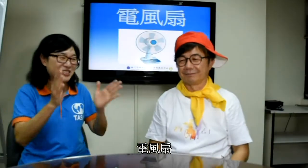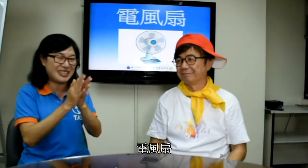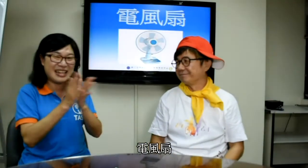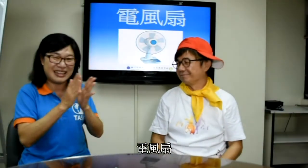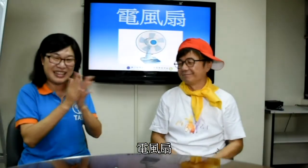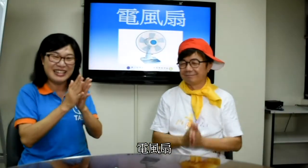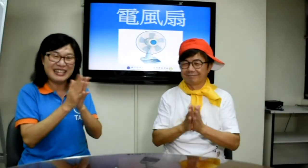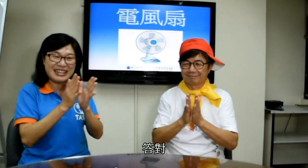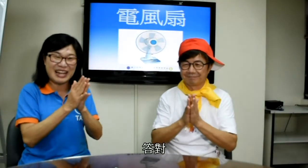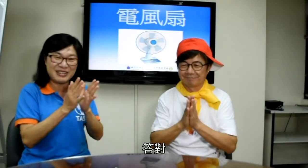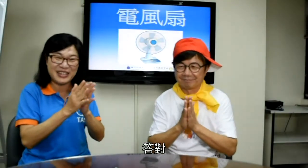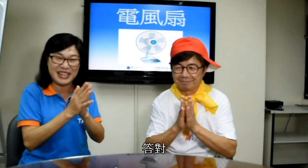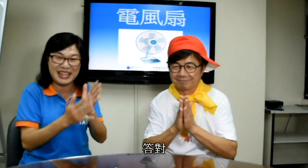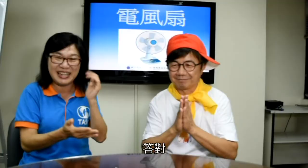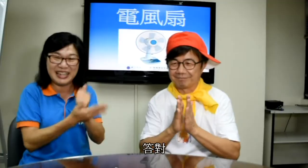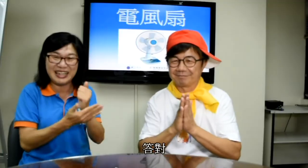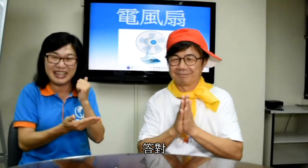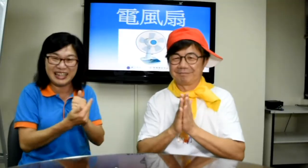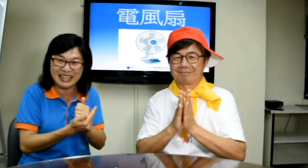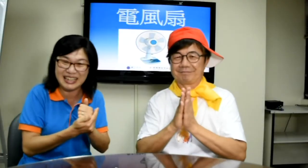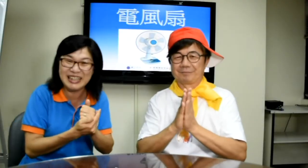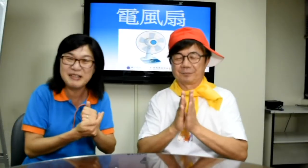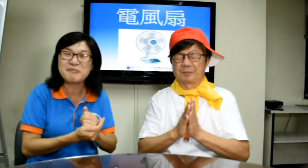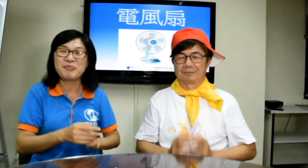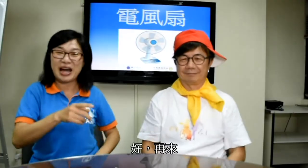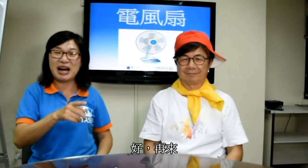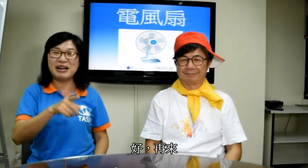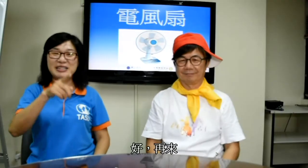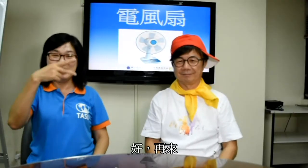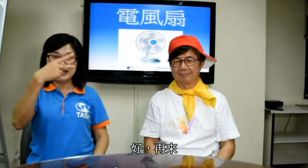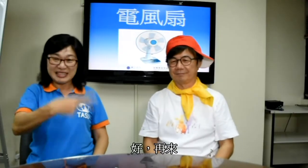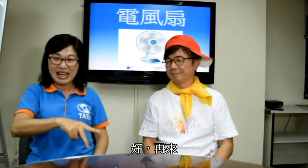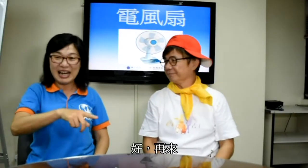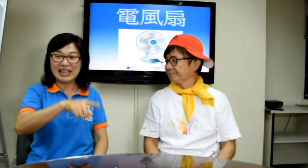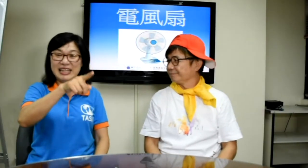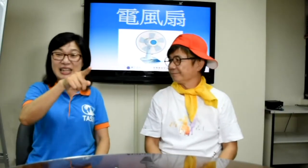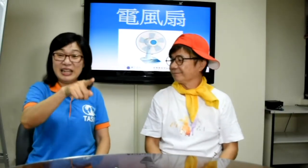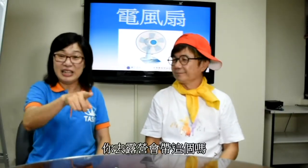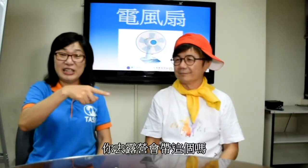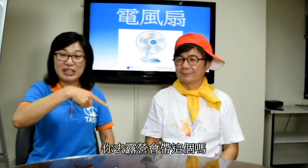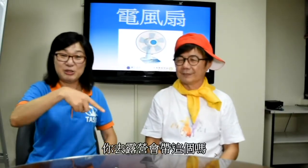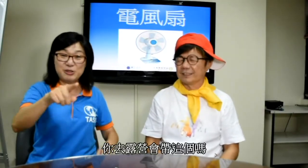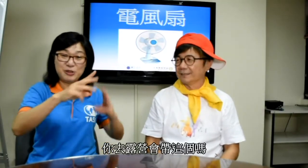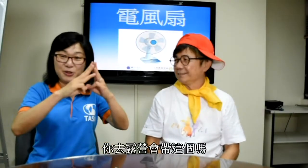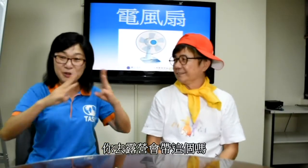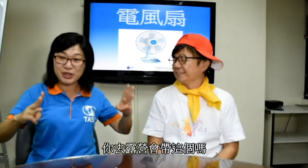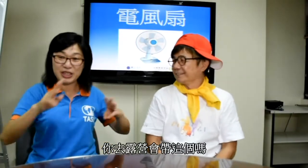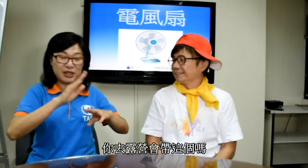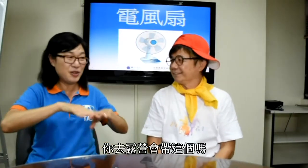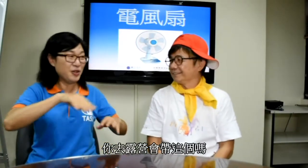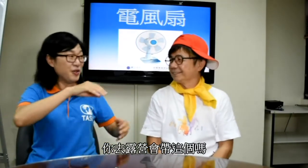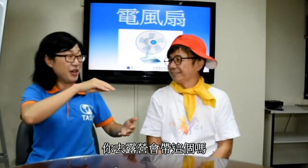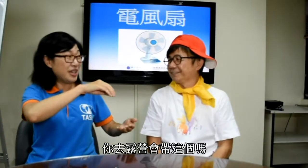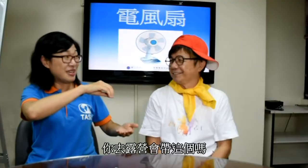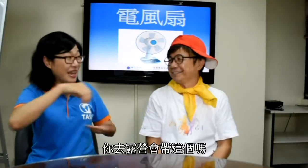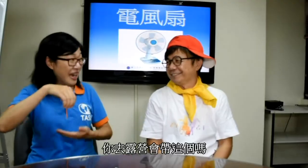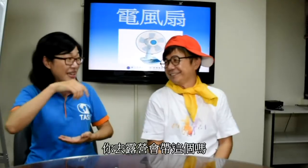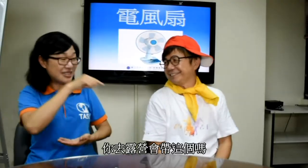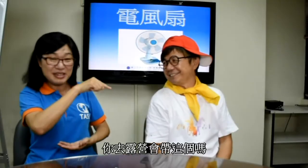电风扇，答对。好，再来，你去露营会带这个吗？